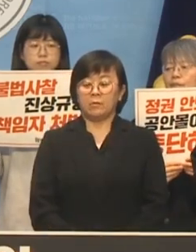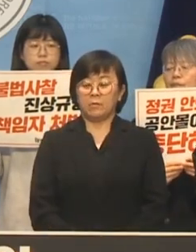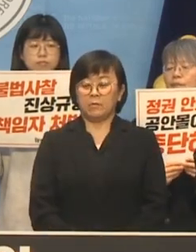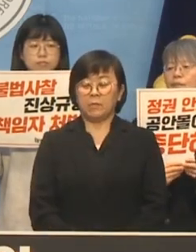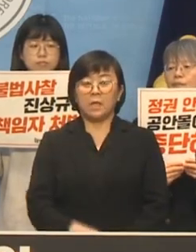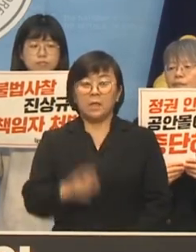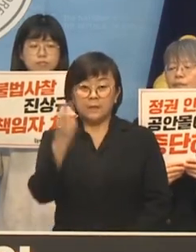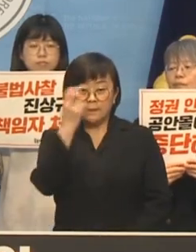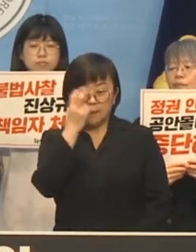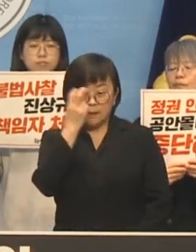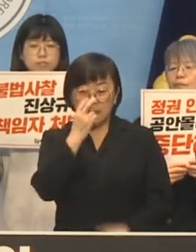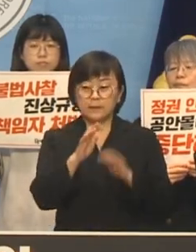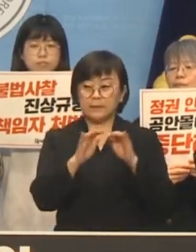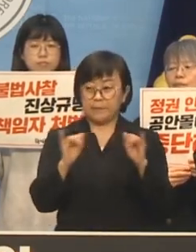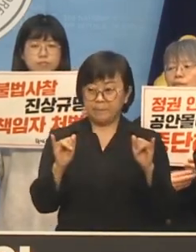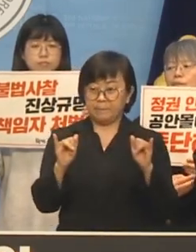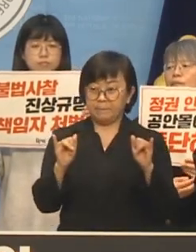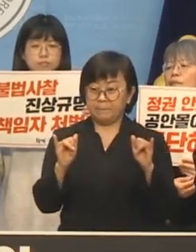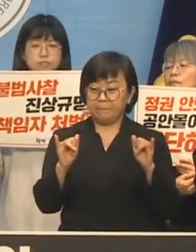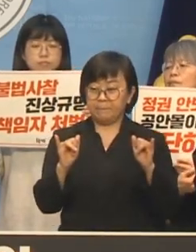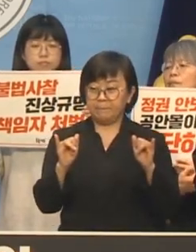사찰을 하는 인물을